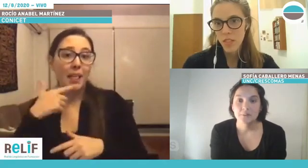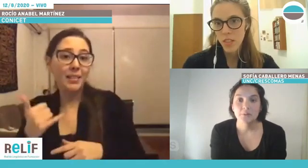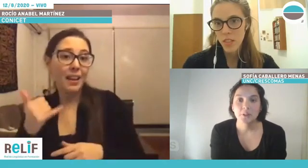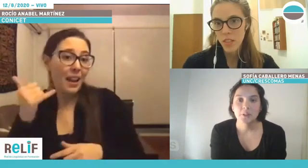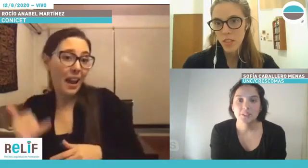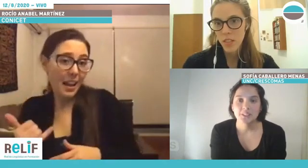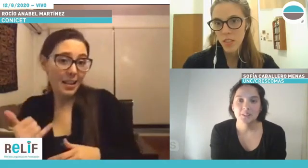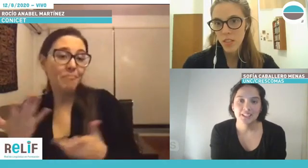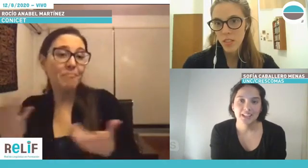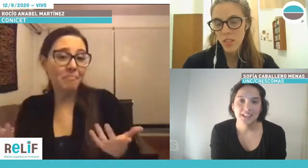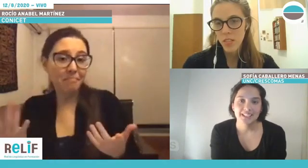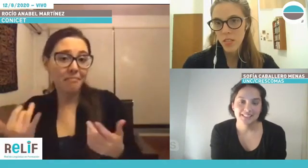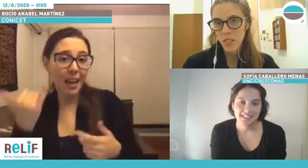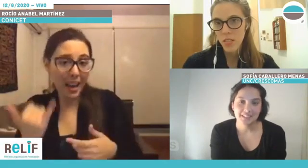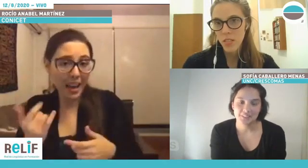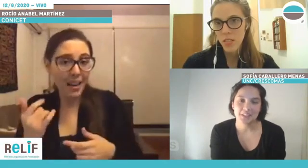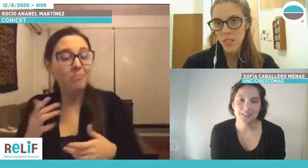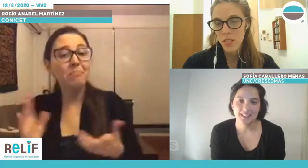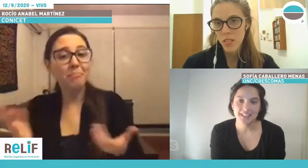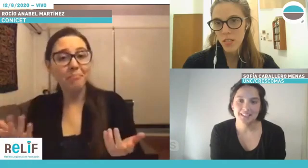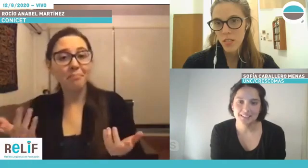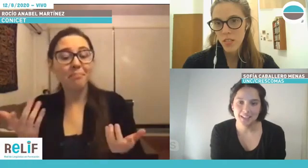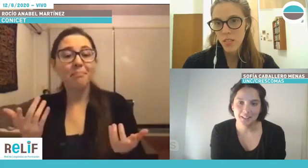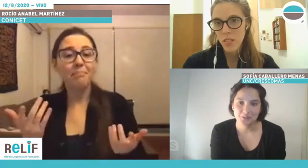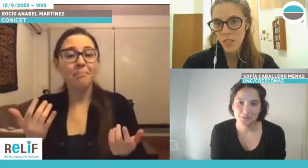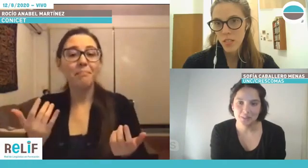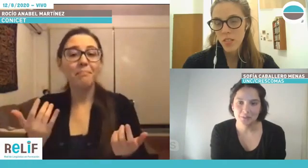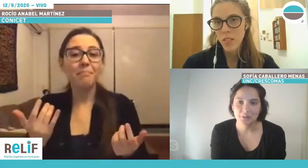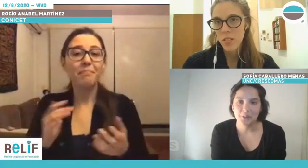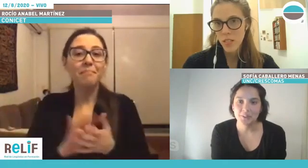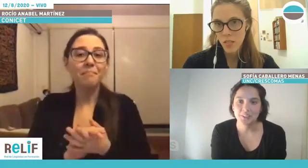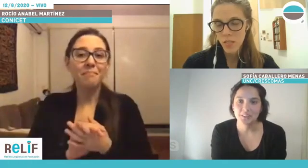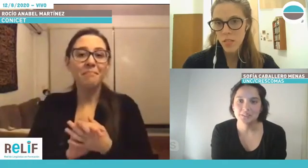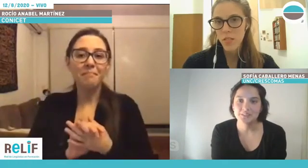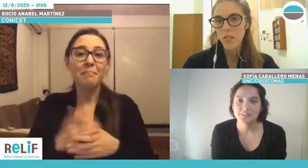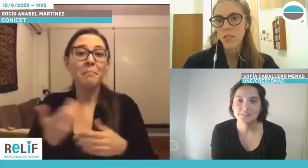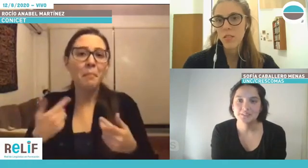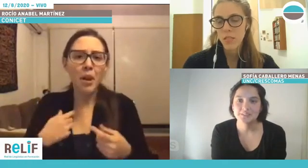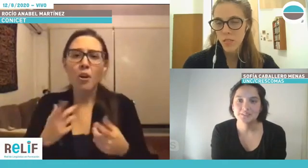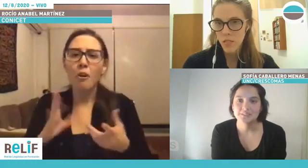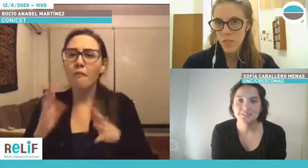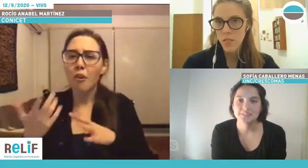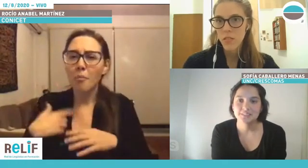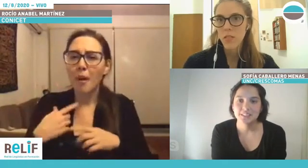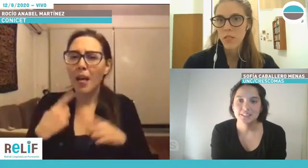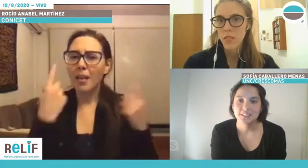El sistema fonológico de la LSA, o sea, la LSA tiene un sistema fonológico,